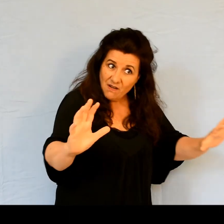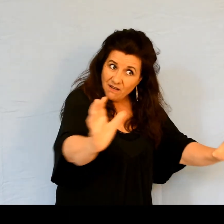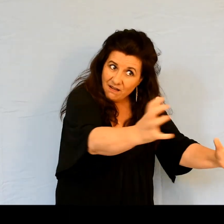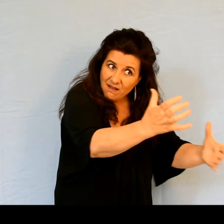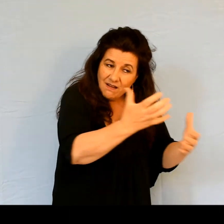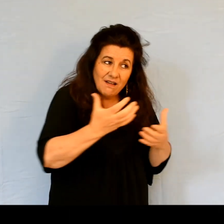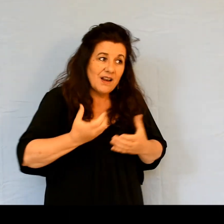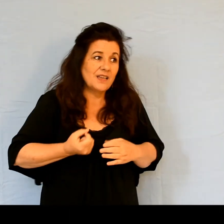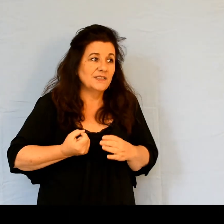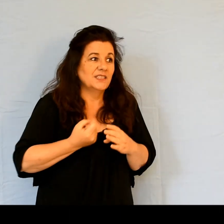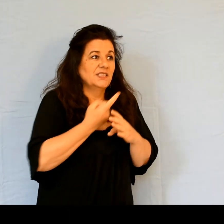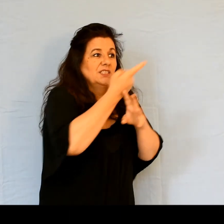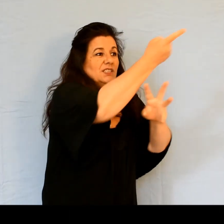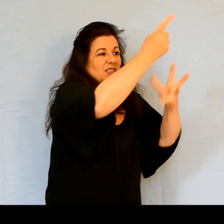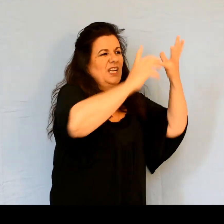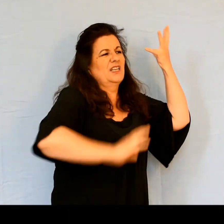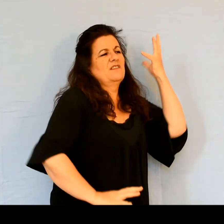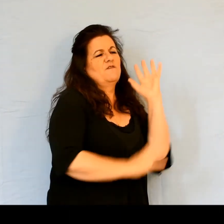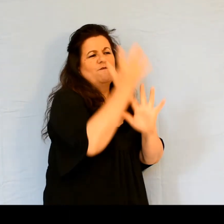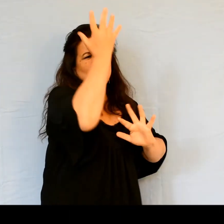Là, il y aura des pleurs et des grincements de dents.